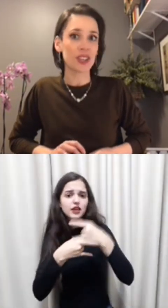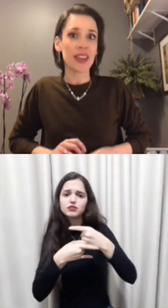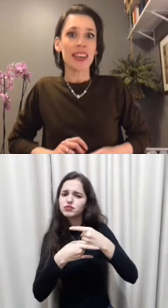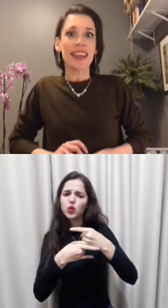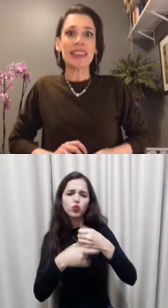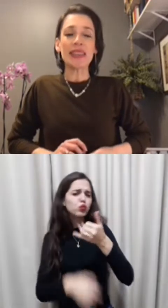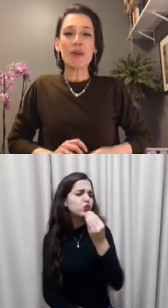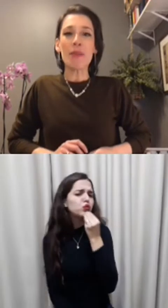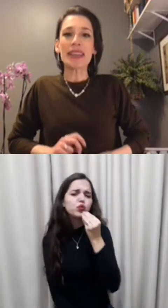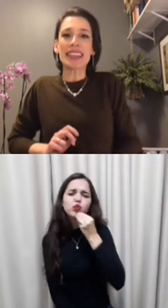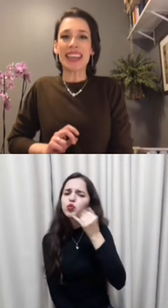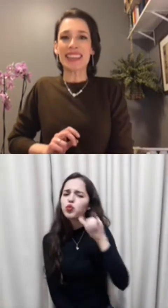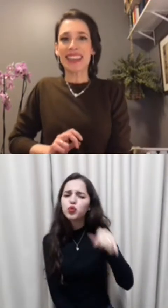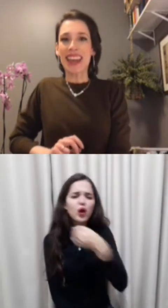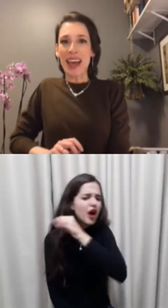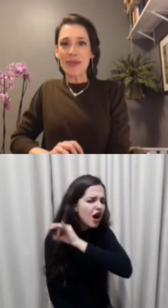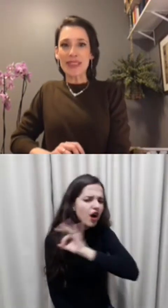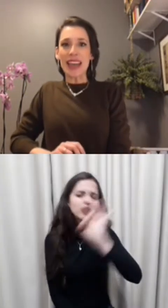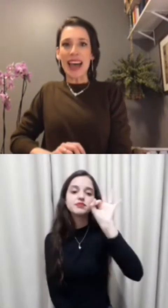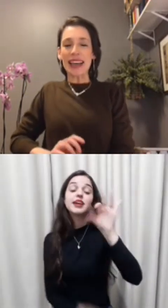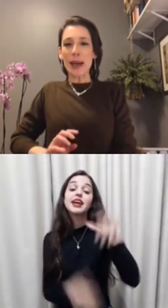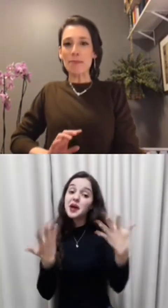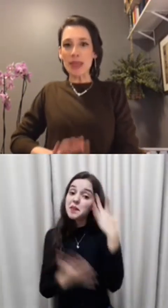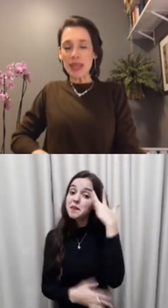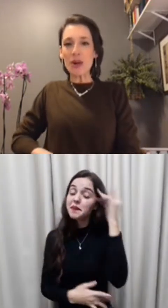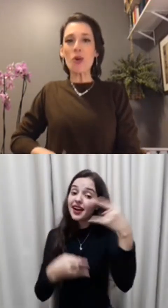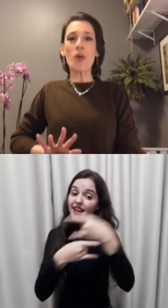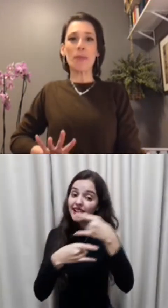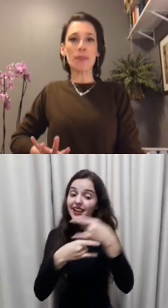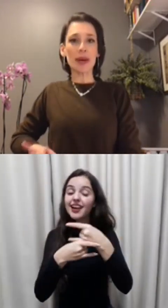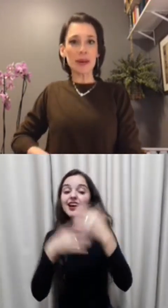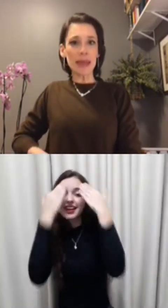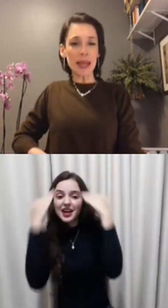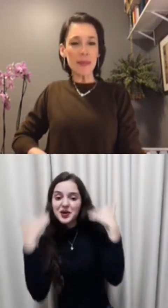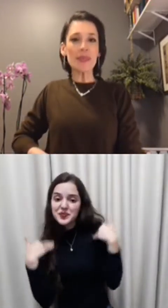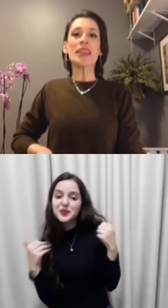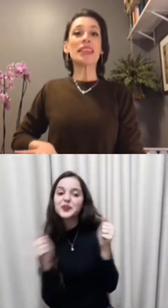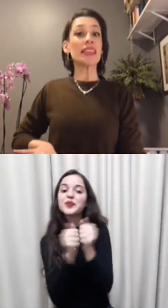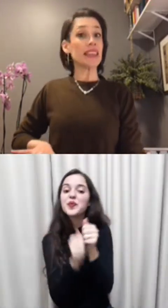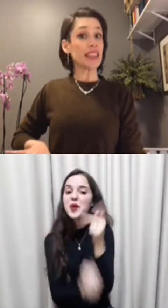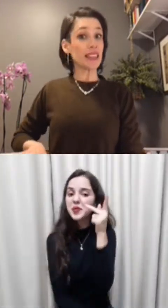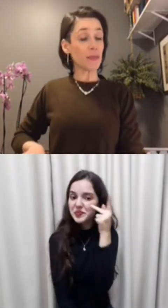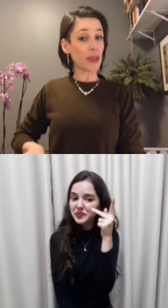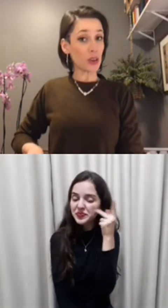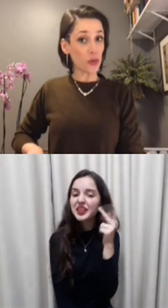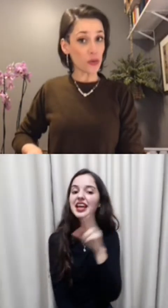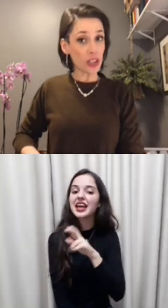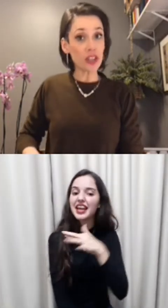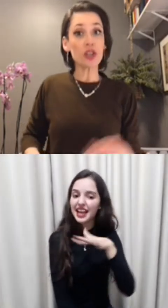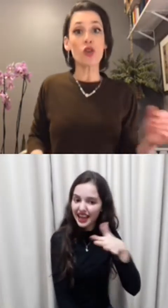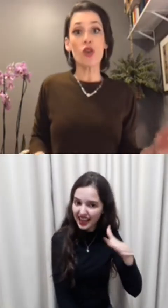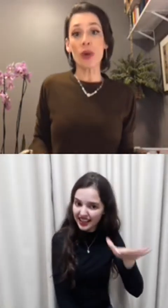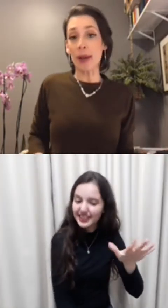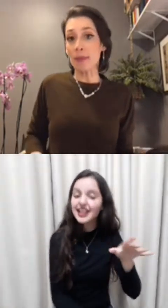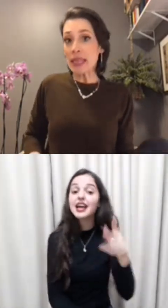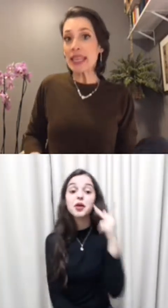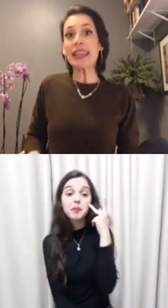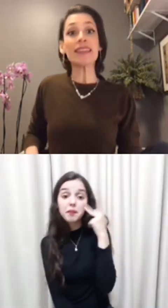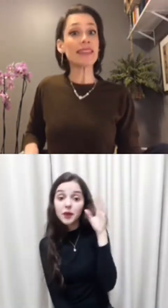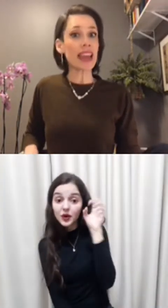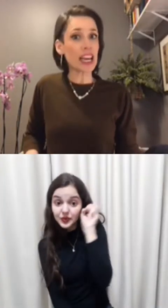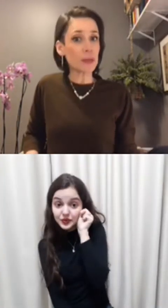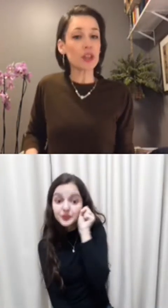oportunidade. Então, amanhã tem essa live da Gabi com a Pamela, que também é ouvinte, como a